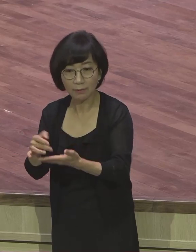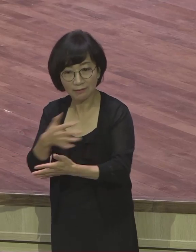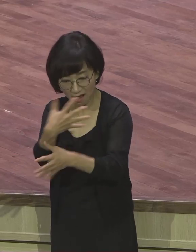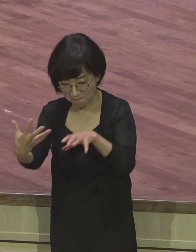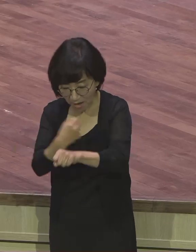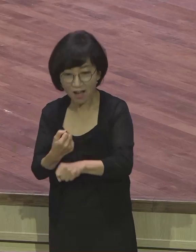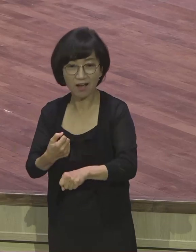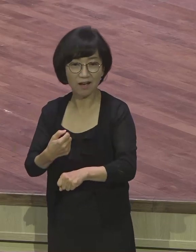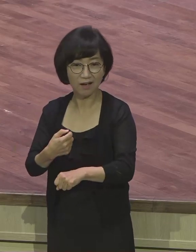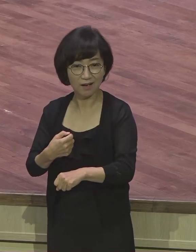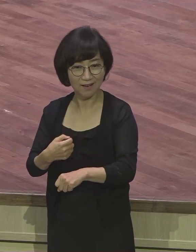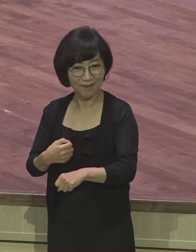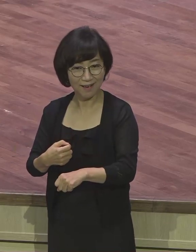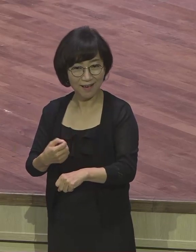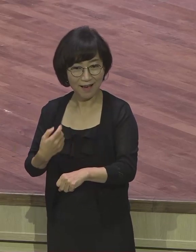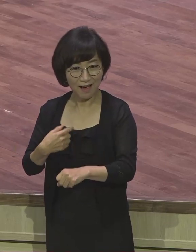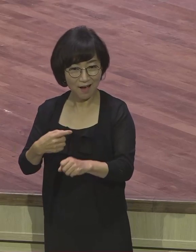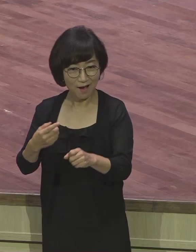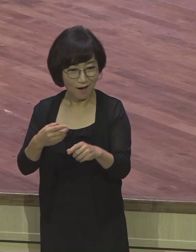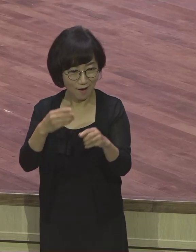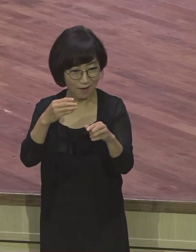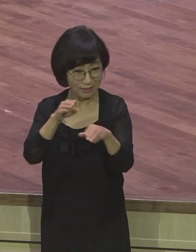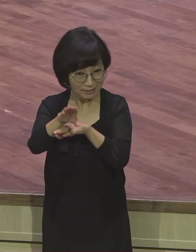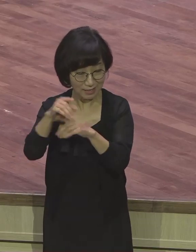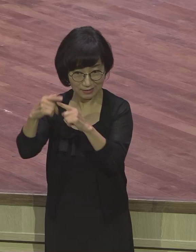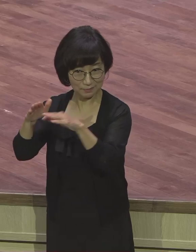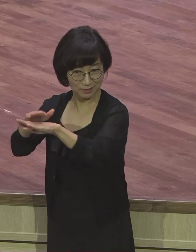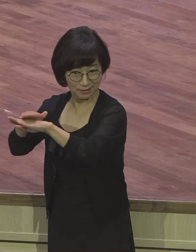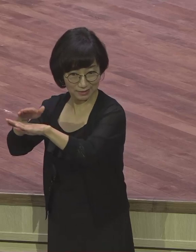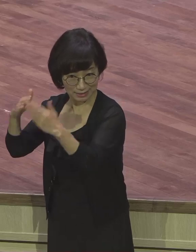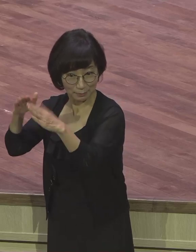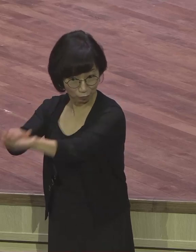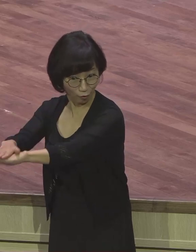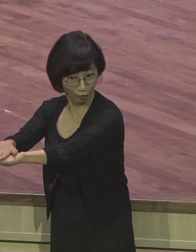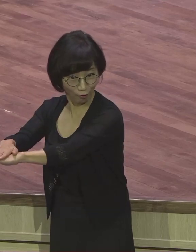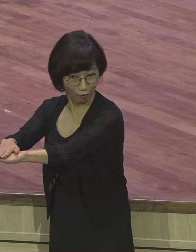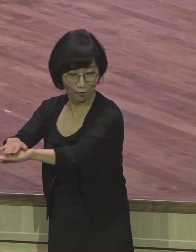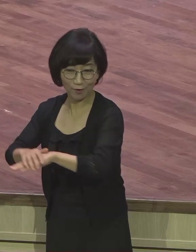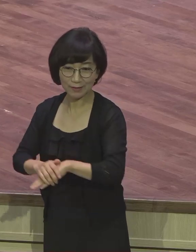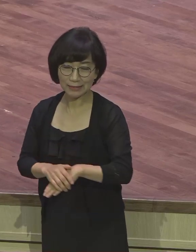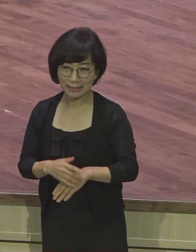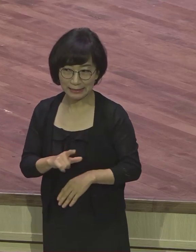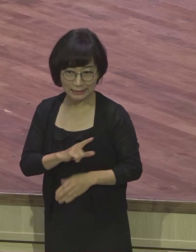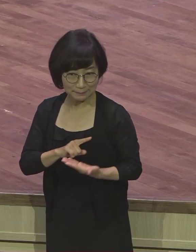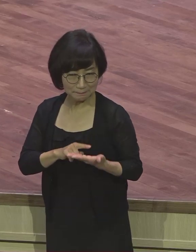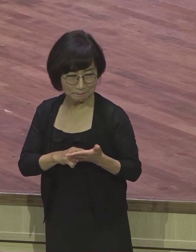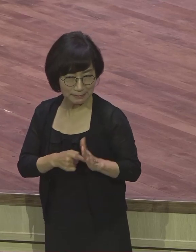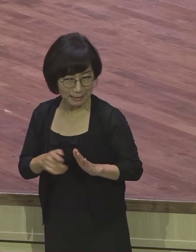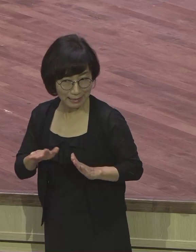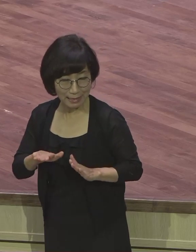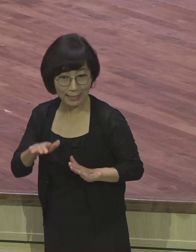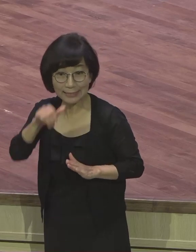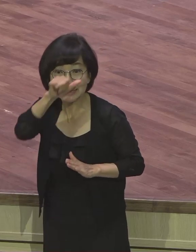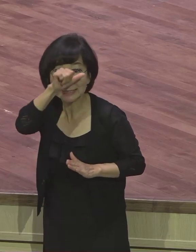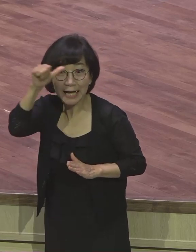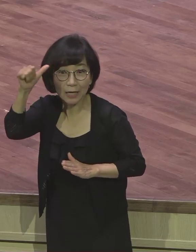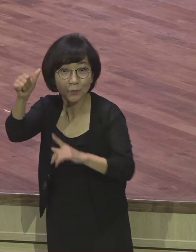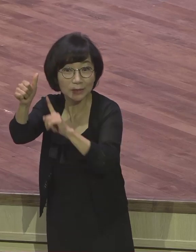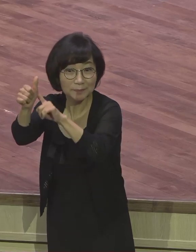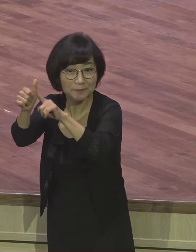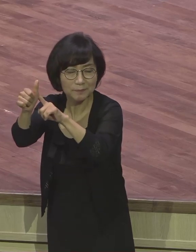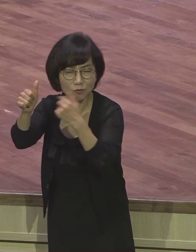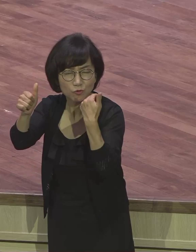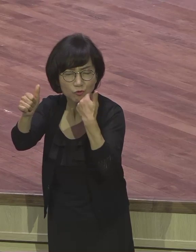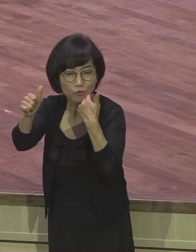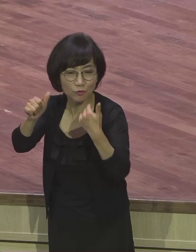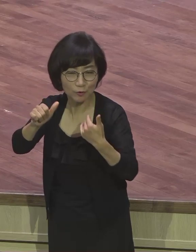차를 안 가져오는 분들 148명. 그 정도 아니에요. 어느 장로님은 누구라고 말 안 해. 10년